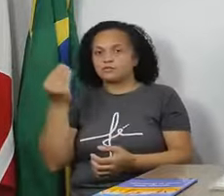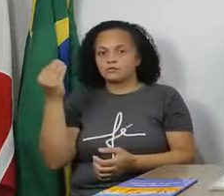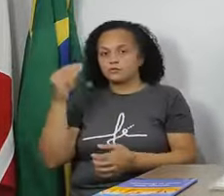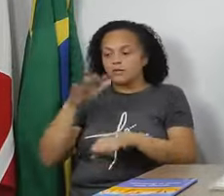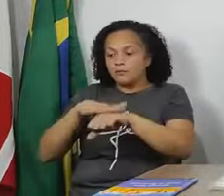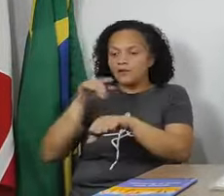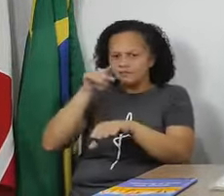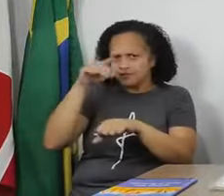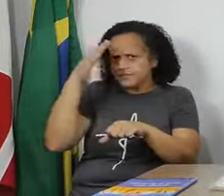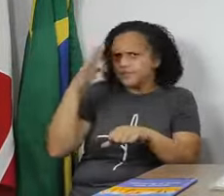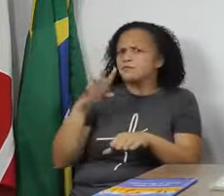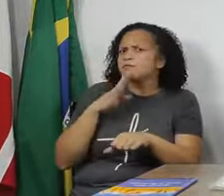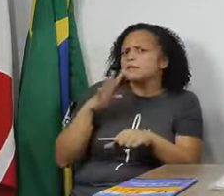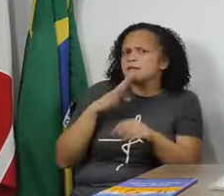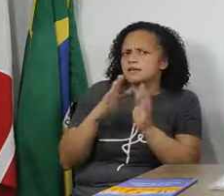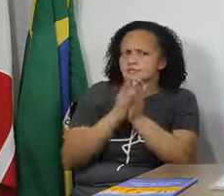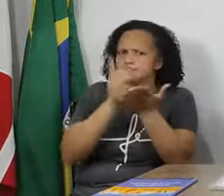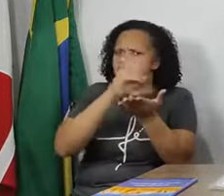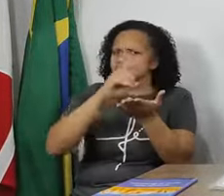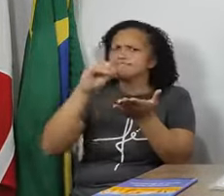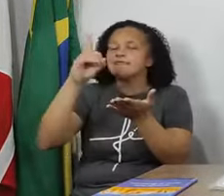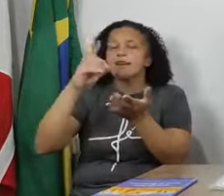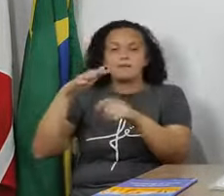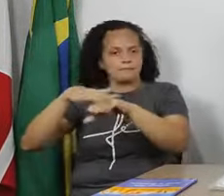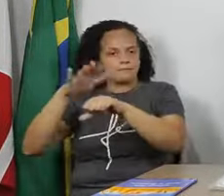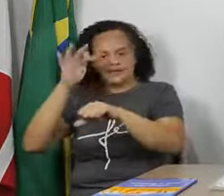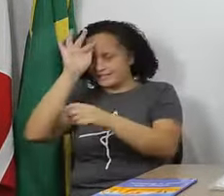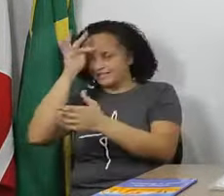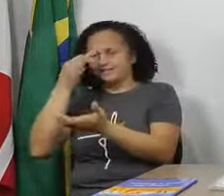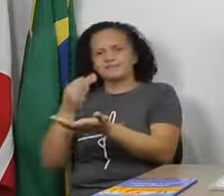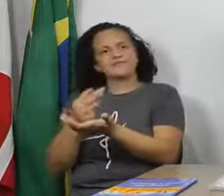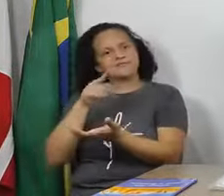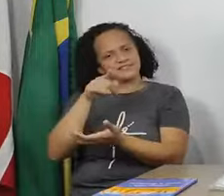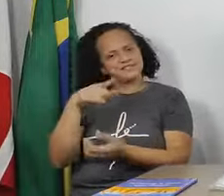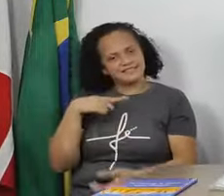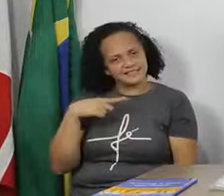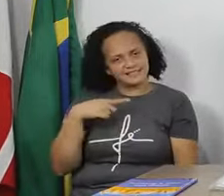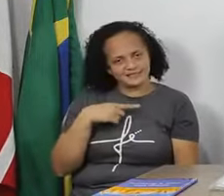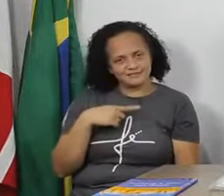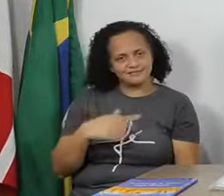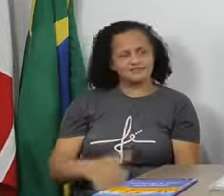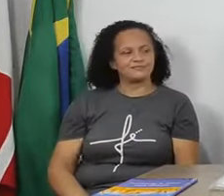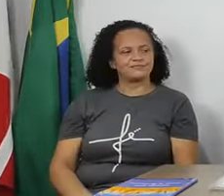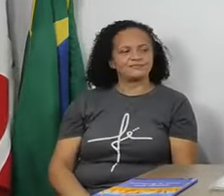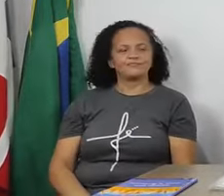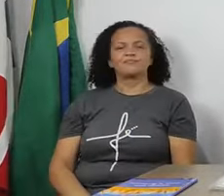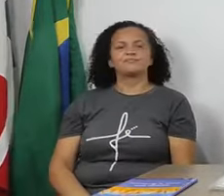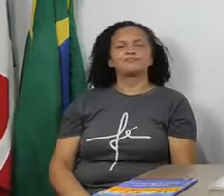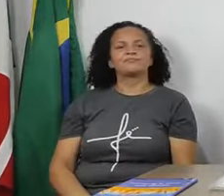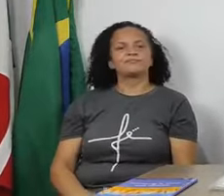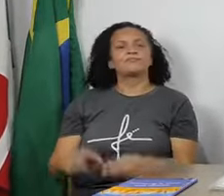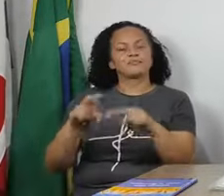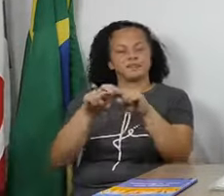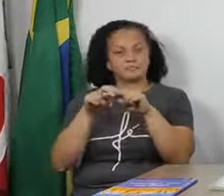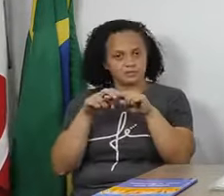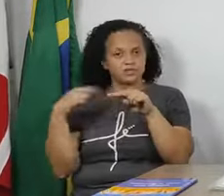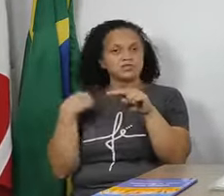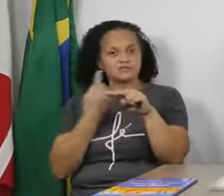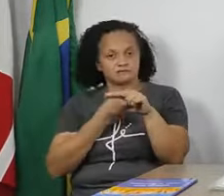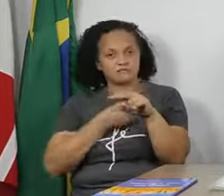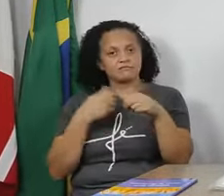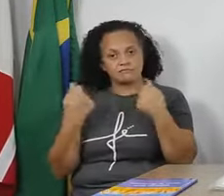a palavra, mais fé vai ser gerada dentro de você. Por isso que a gente tem que fazer uma